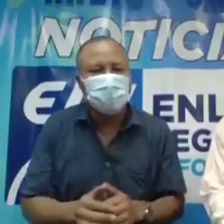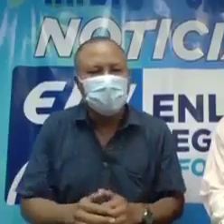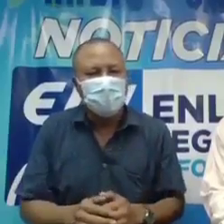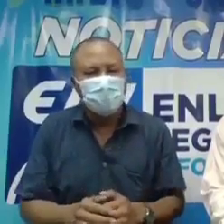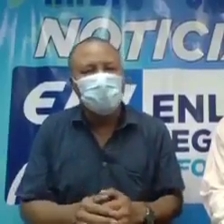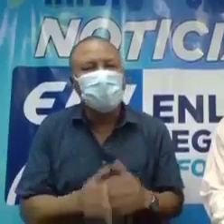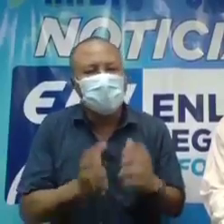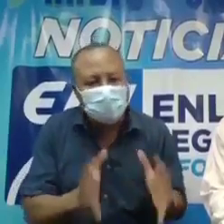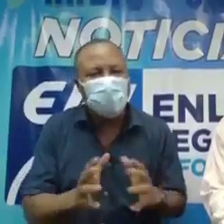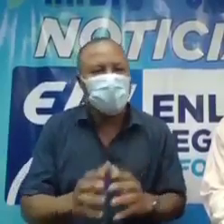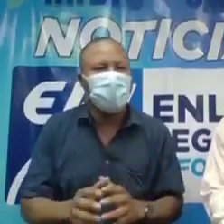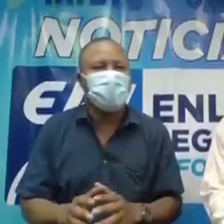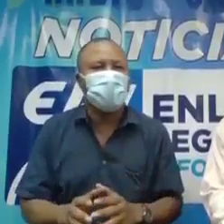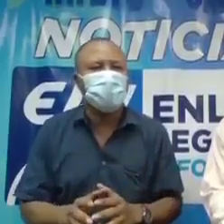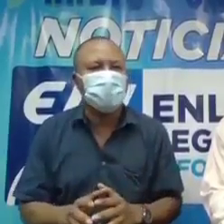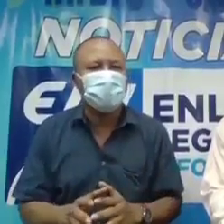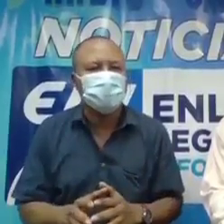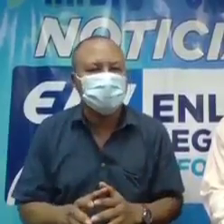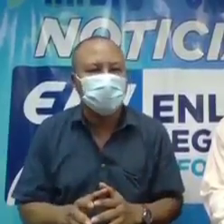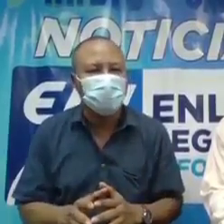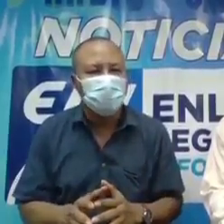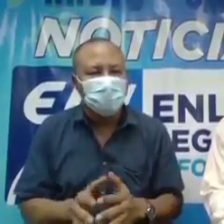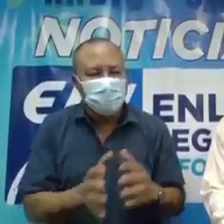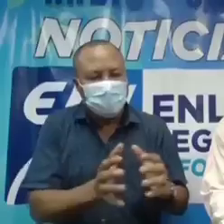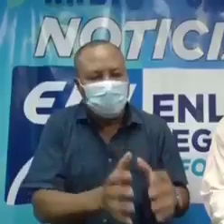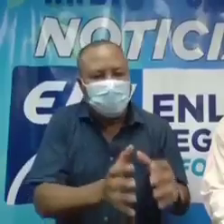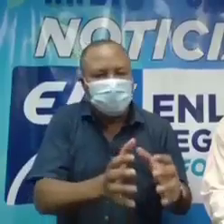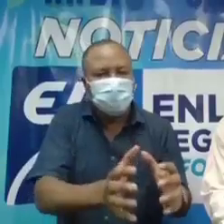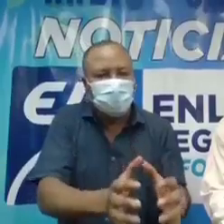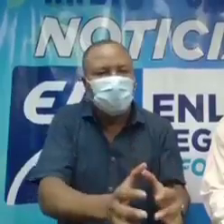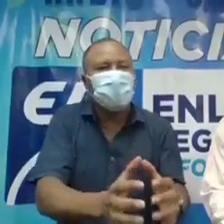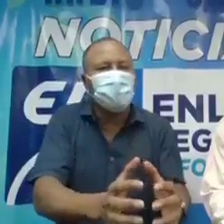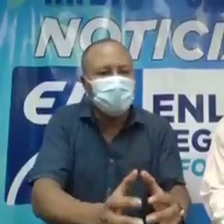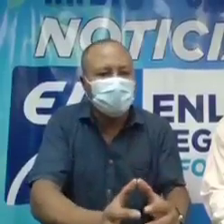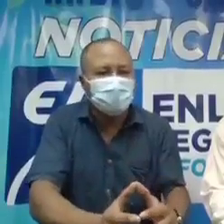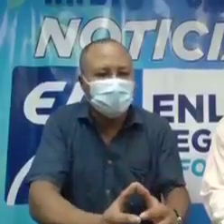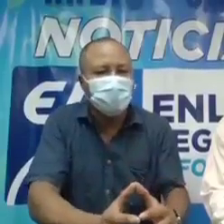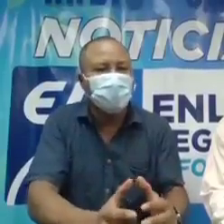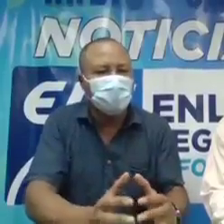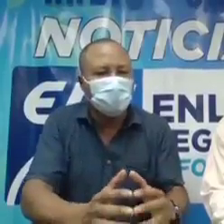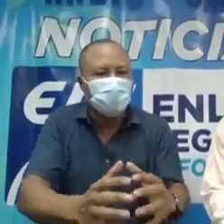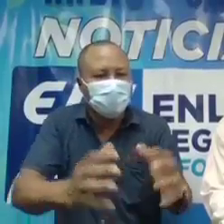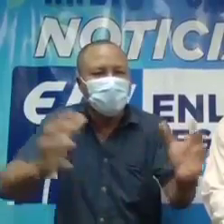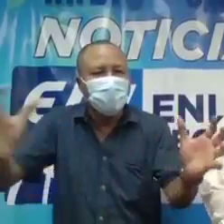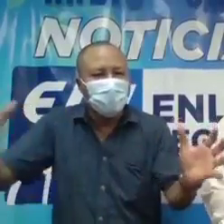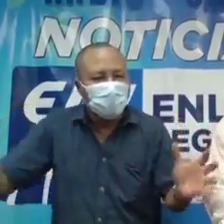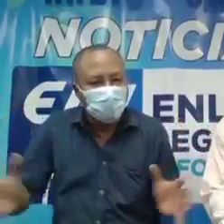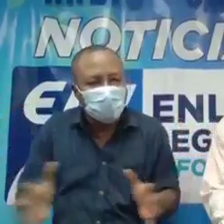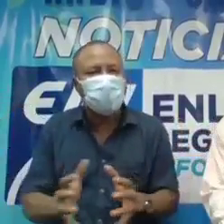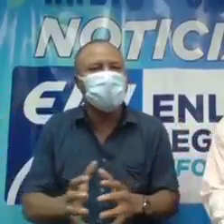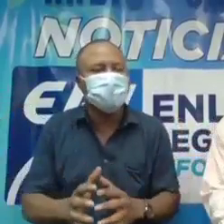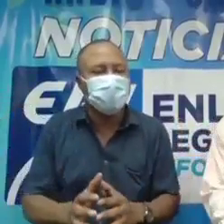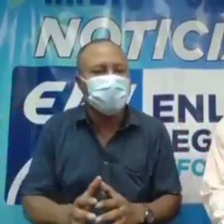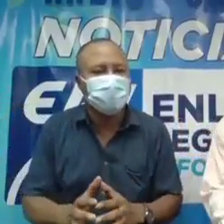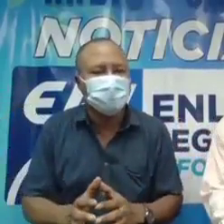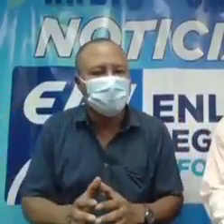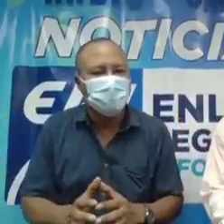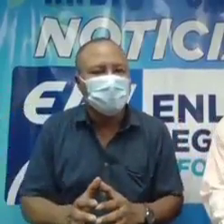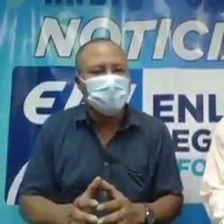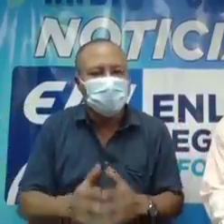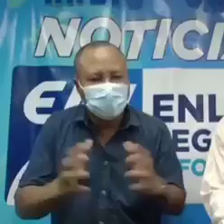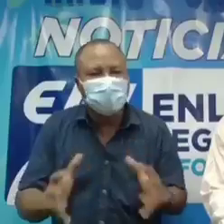importantes organismos en el consejo, que es el órgano legislativo que lo componemos los